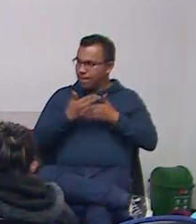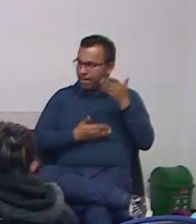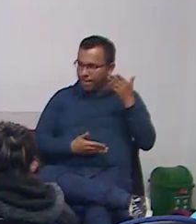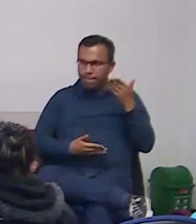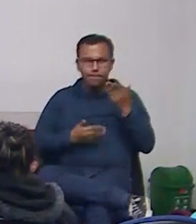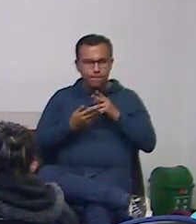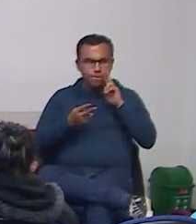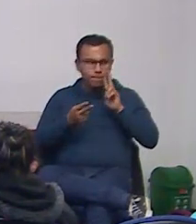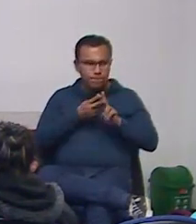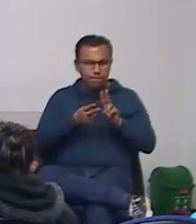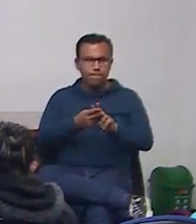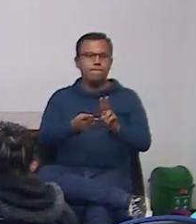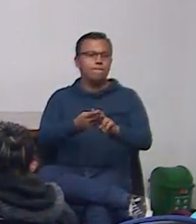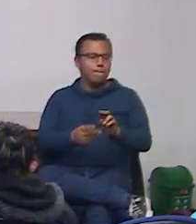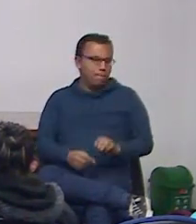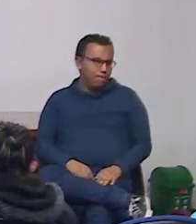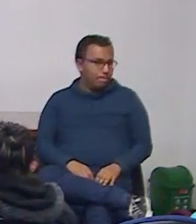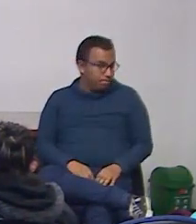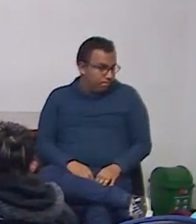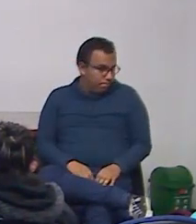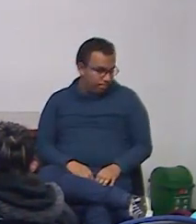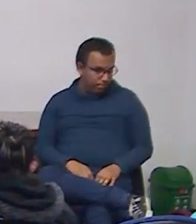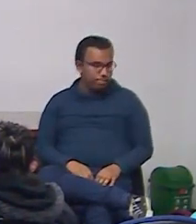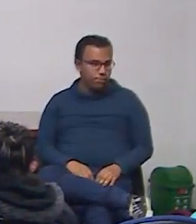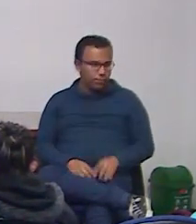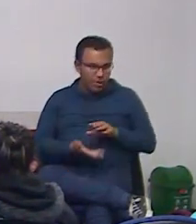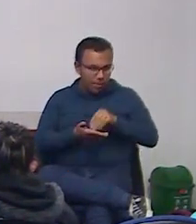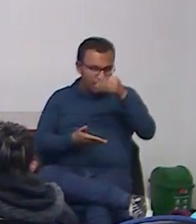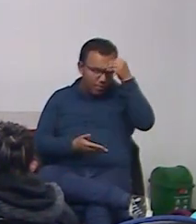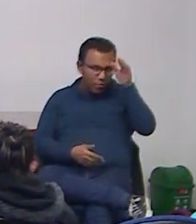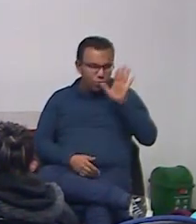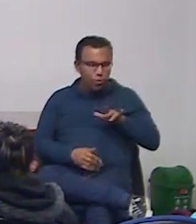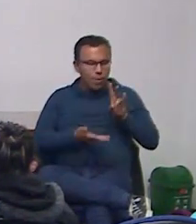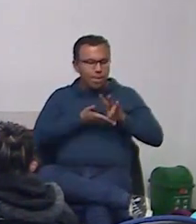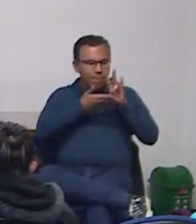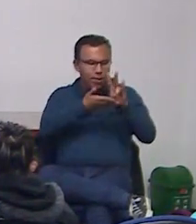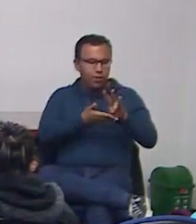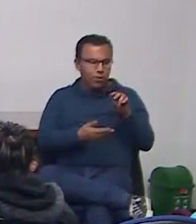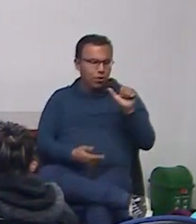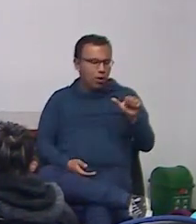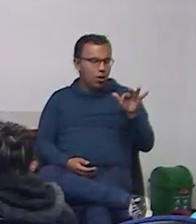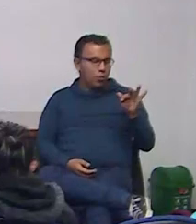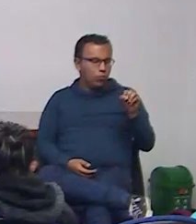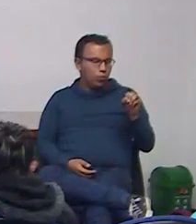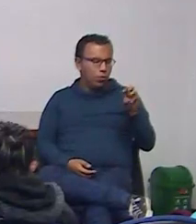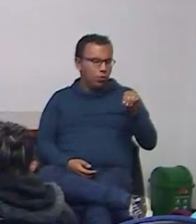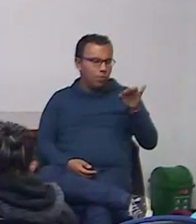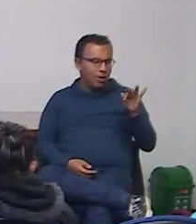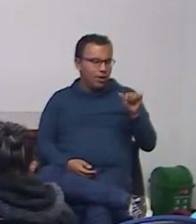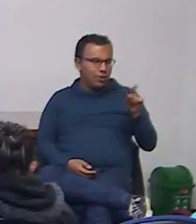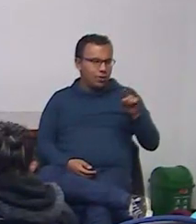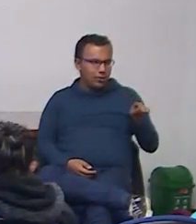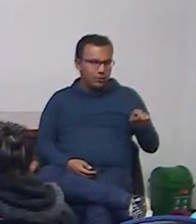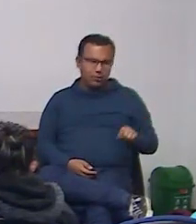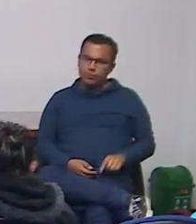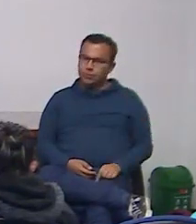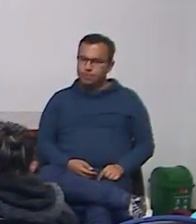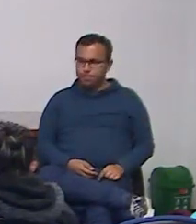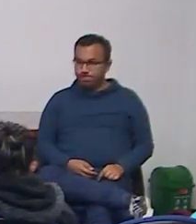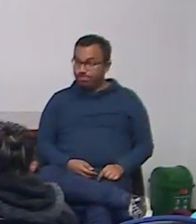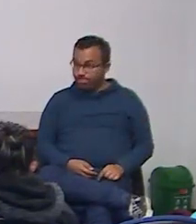interesante conocerlo Es sin conocer es interesante aprender Qué es el método tomatis Alfred tomatis eh